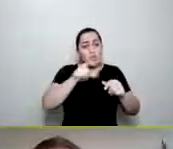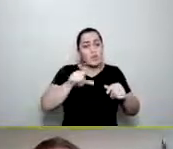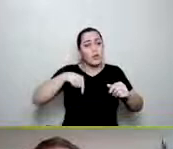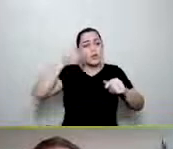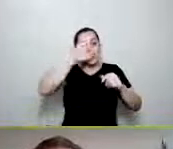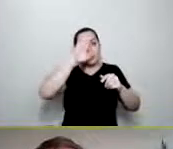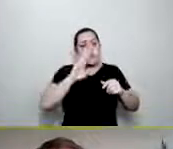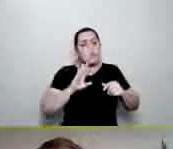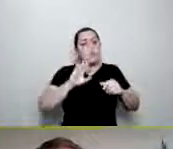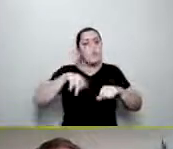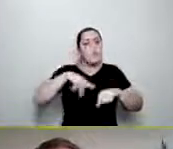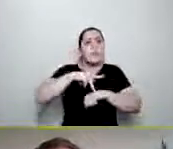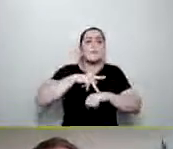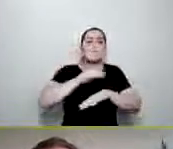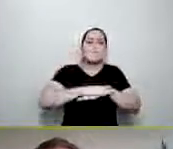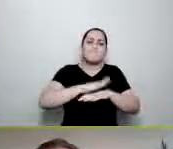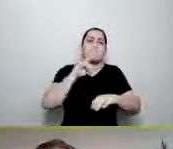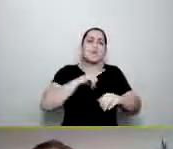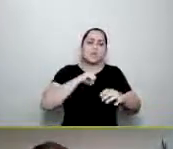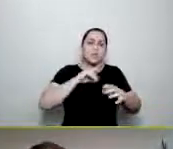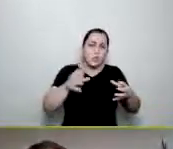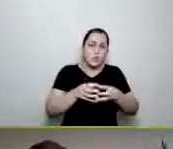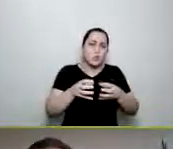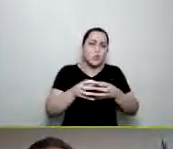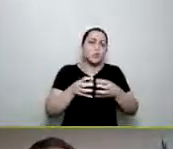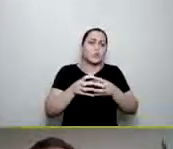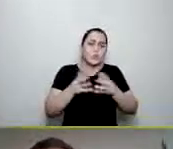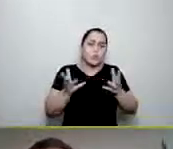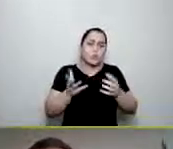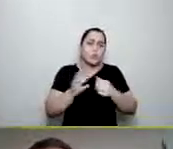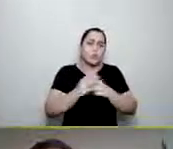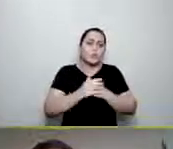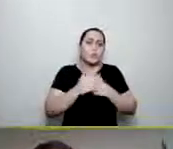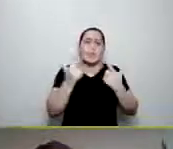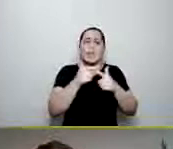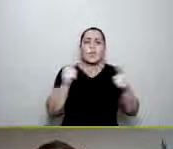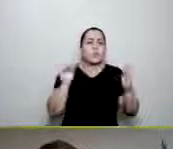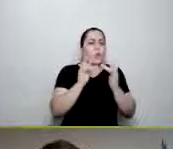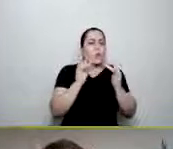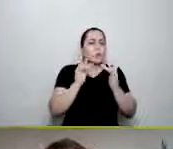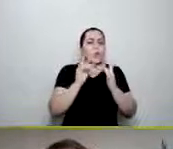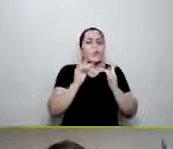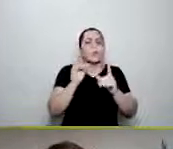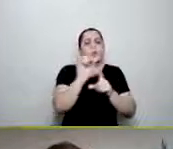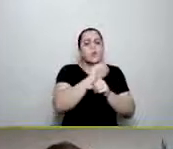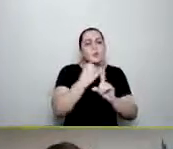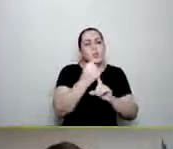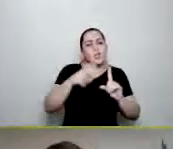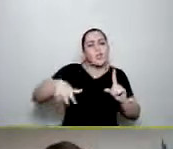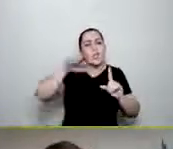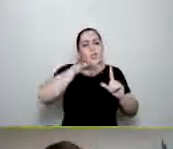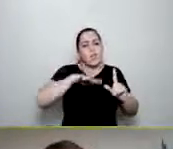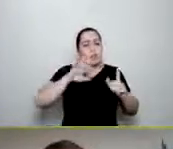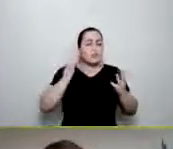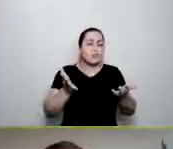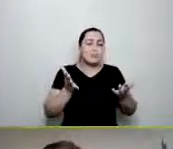acho que é o país onde mais tem ainda grupos que vivem sem contato com a sociedade nacional, e em muitos casos a gente não sabe